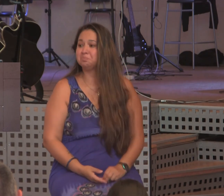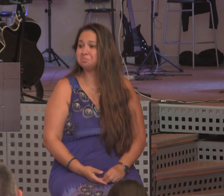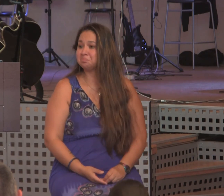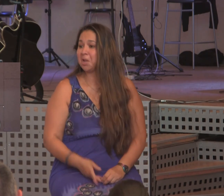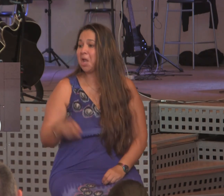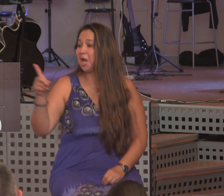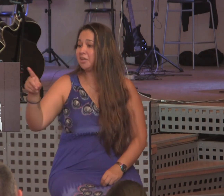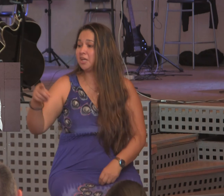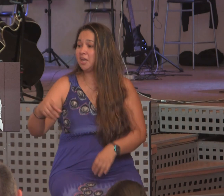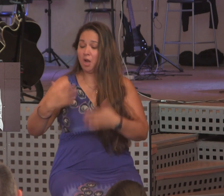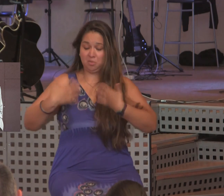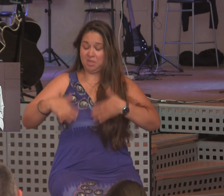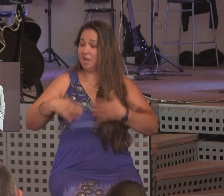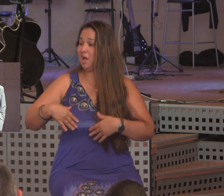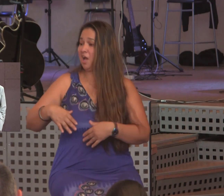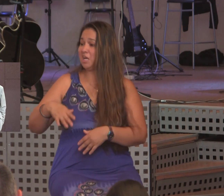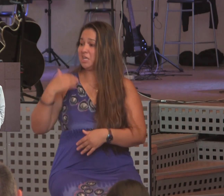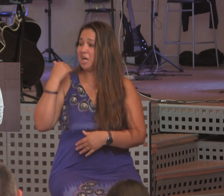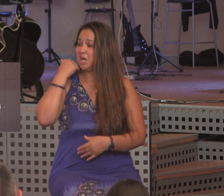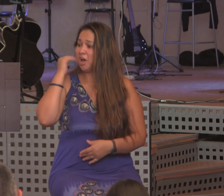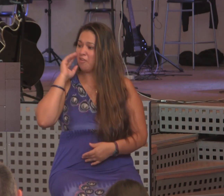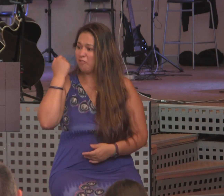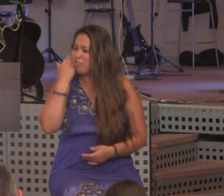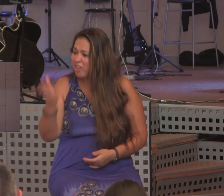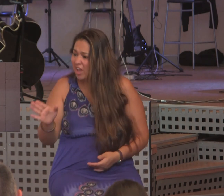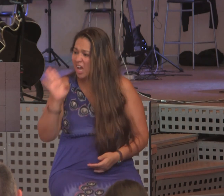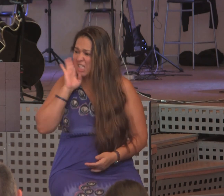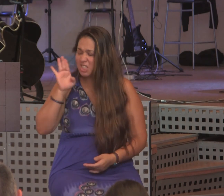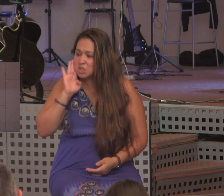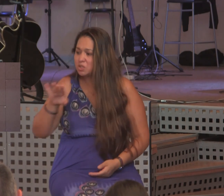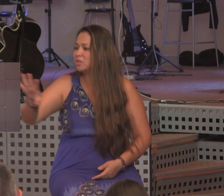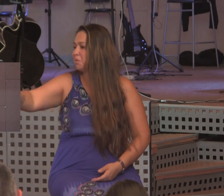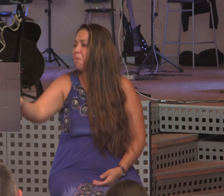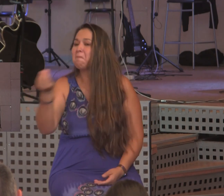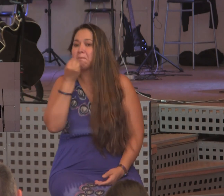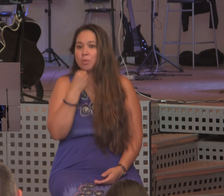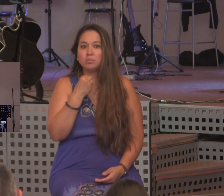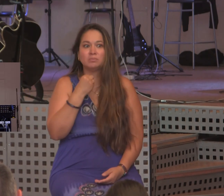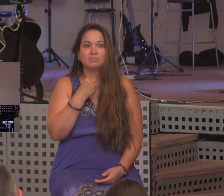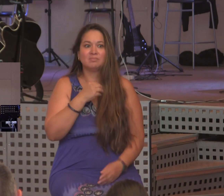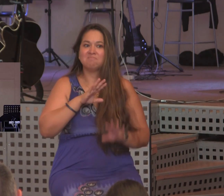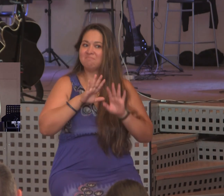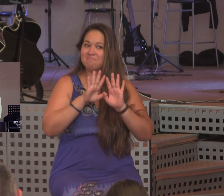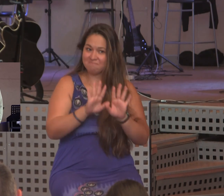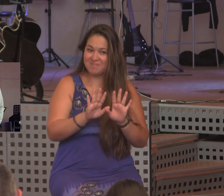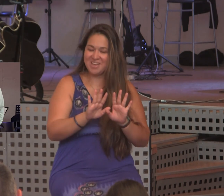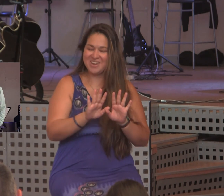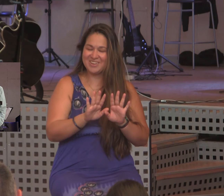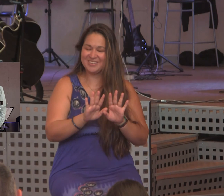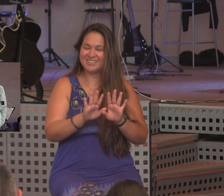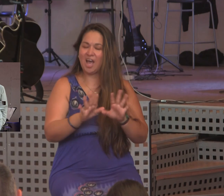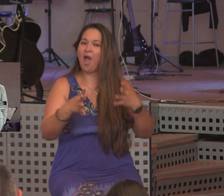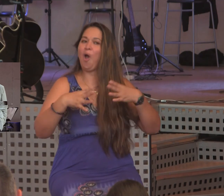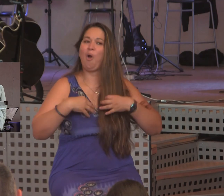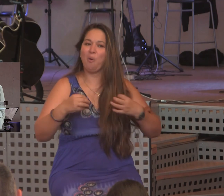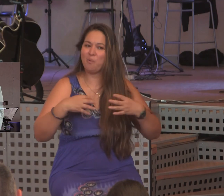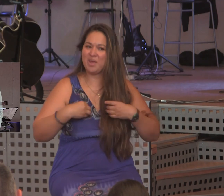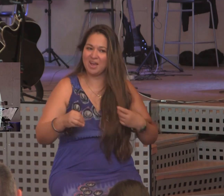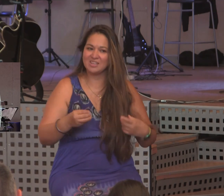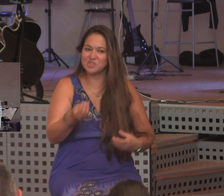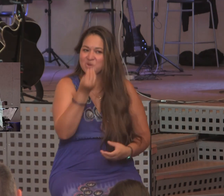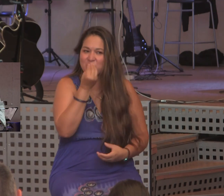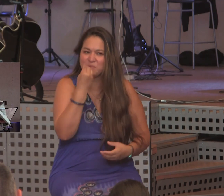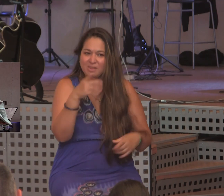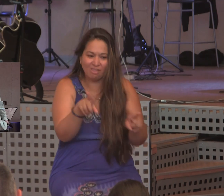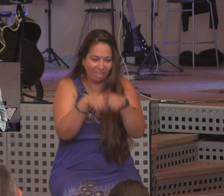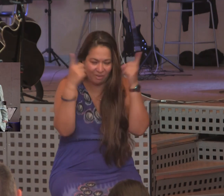hasta un trapo sucio, la cabra llega y se lo come. Sin embargo, las ovejas no.